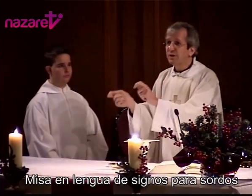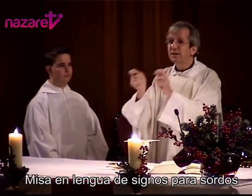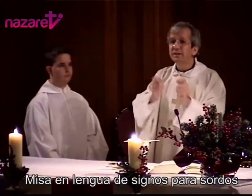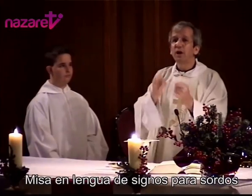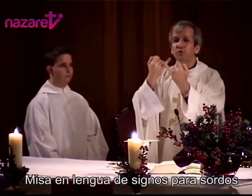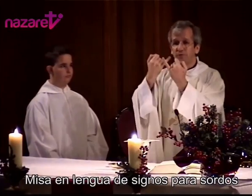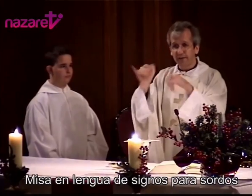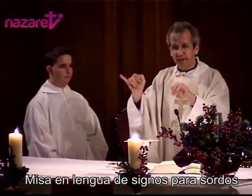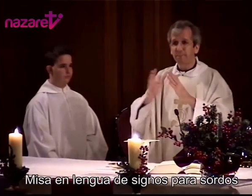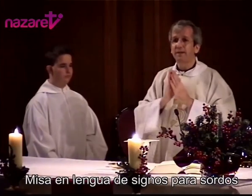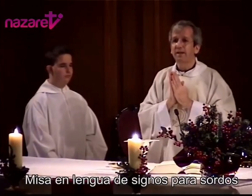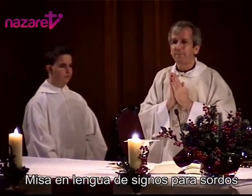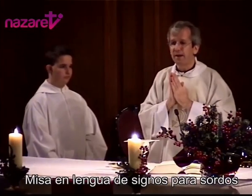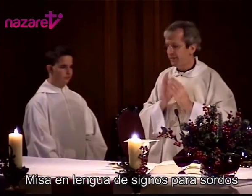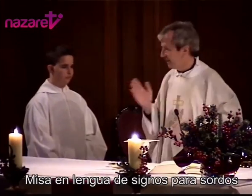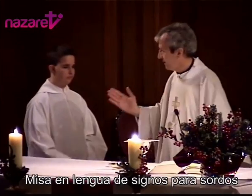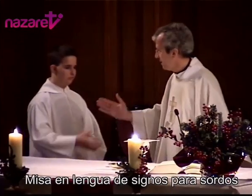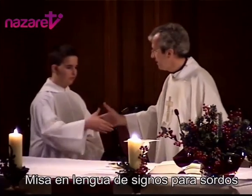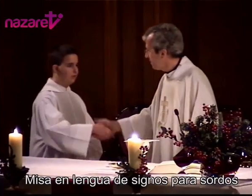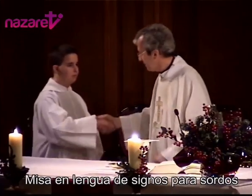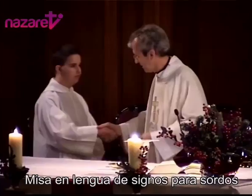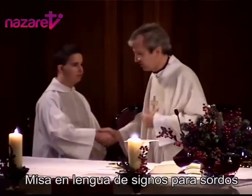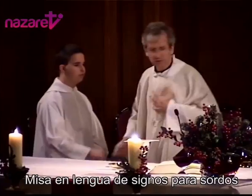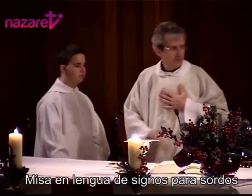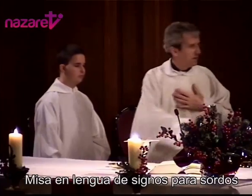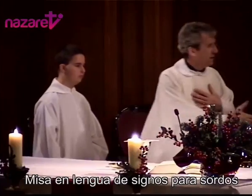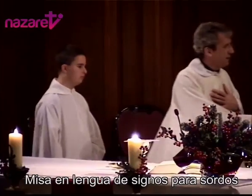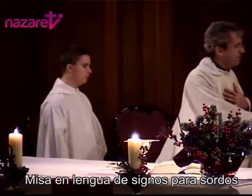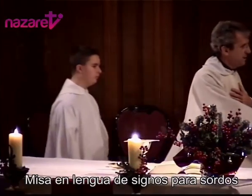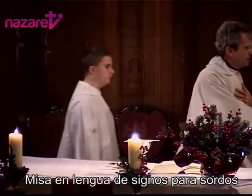hermanos, daos fraternalmente la paz.